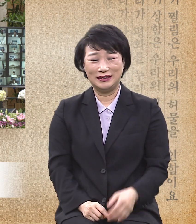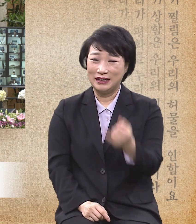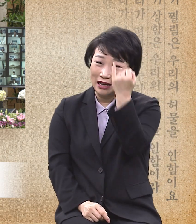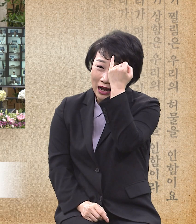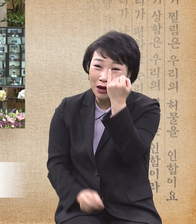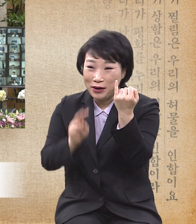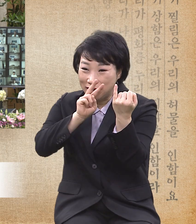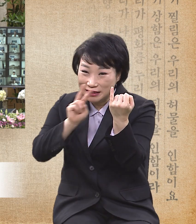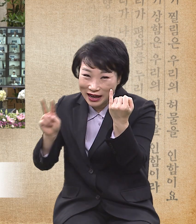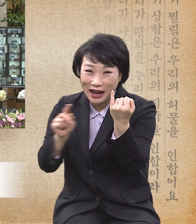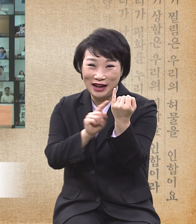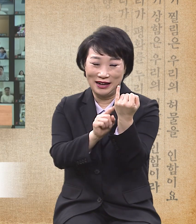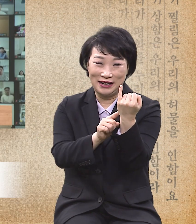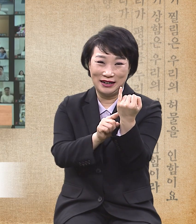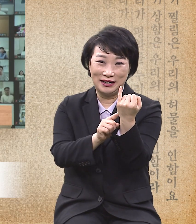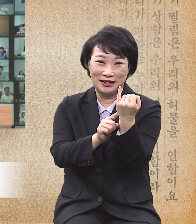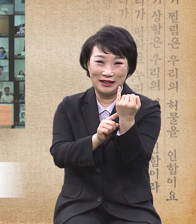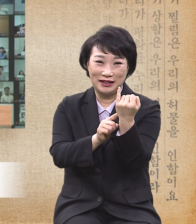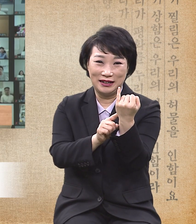하와야